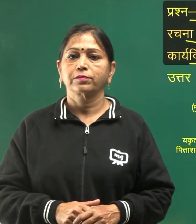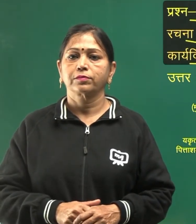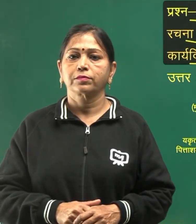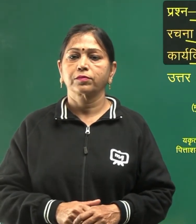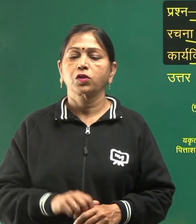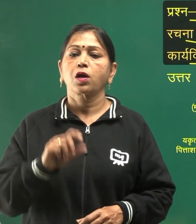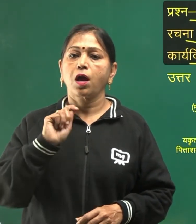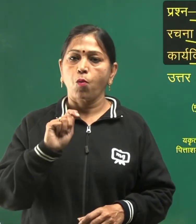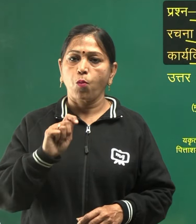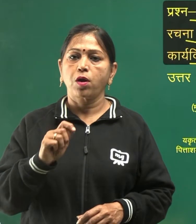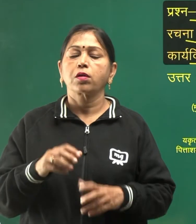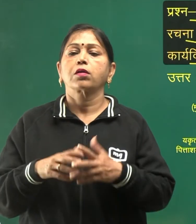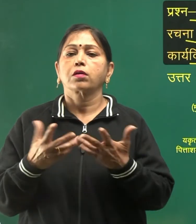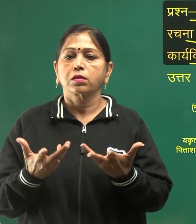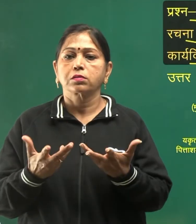कार्यविधि लिखिए।